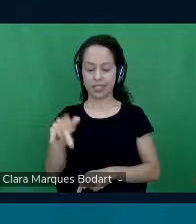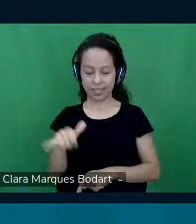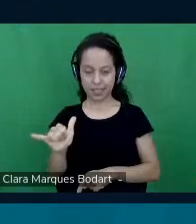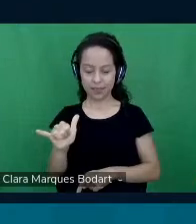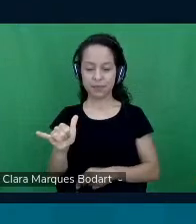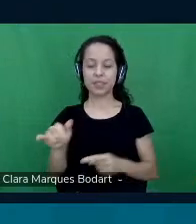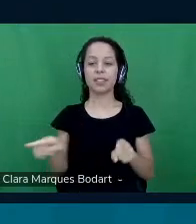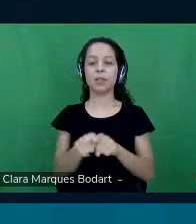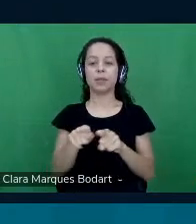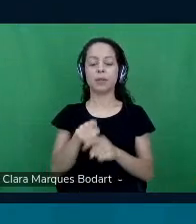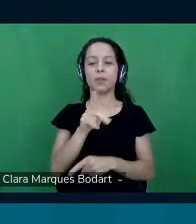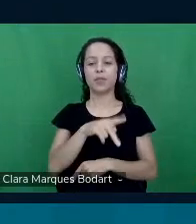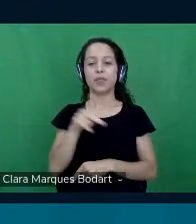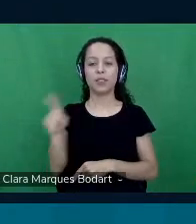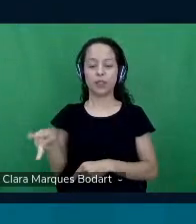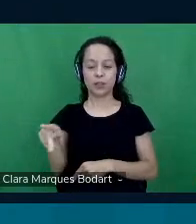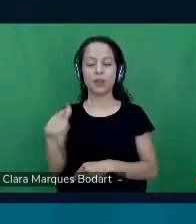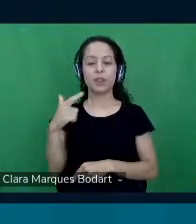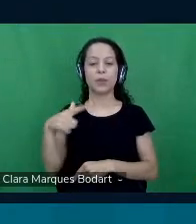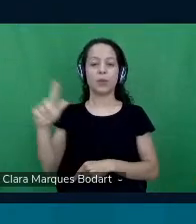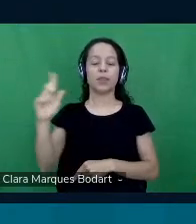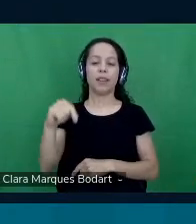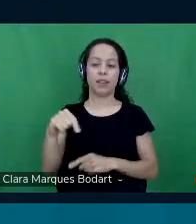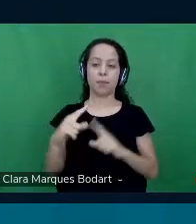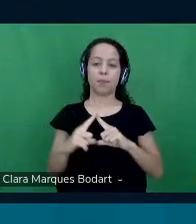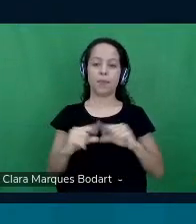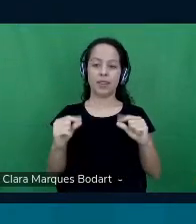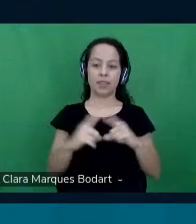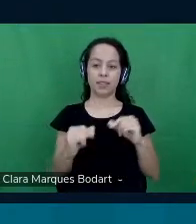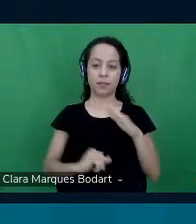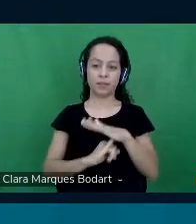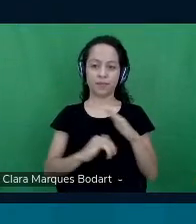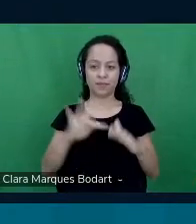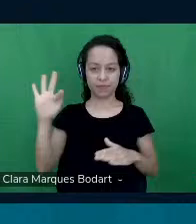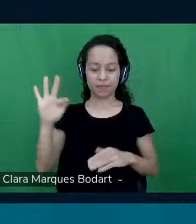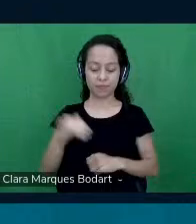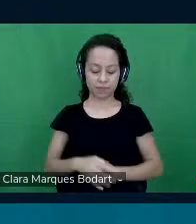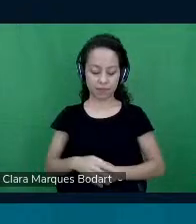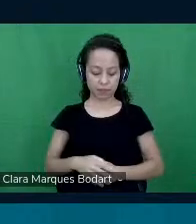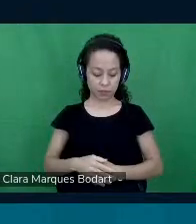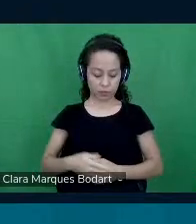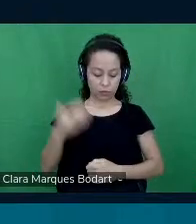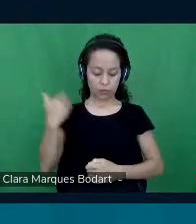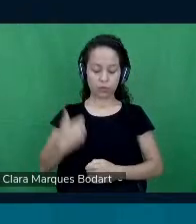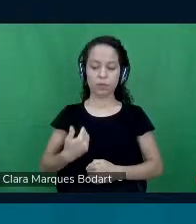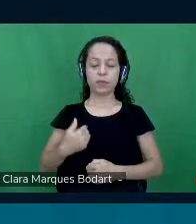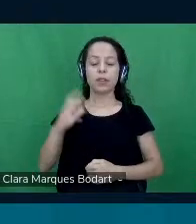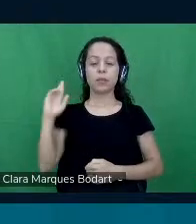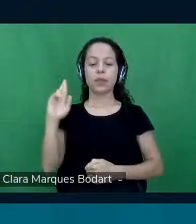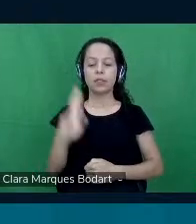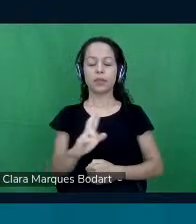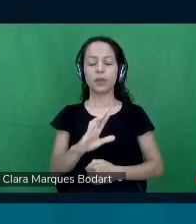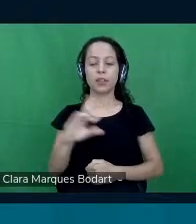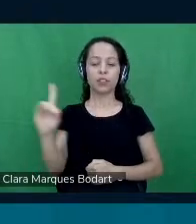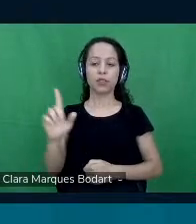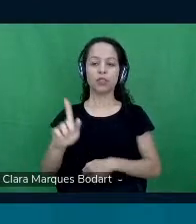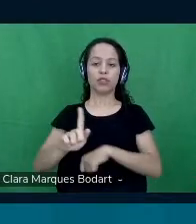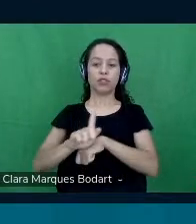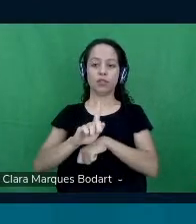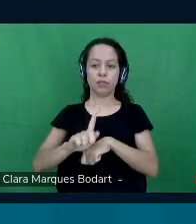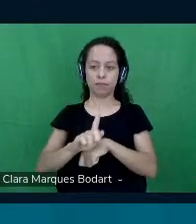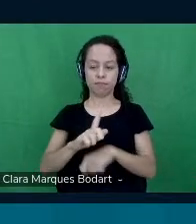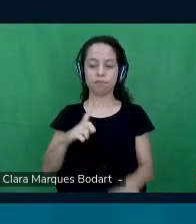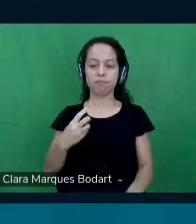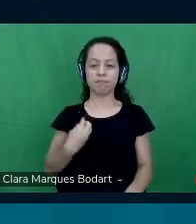IFP. E aqui eu represento também um comitê gestor, que é a nossa instância deliberativa, com representação dos segmentos que nos